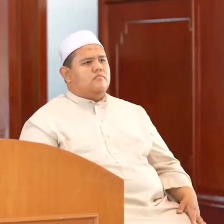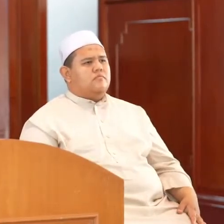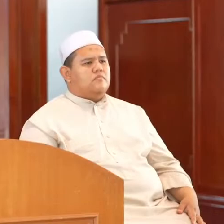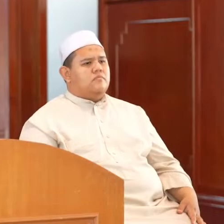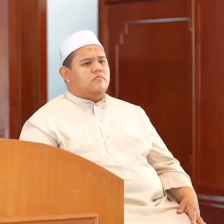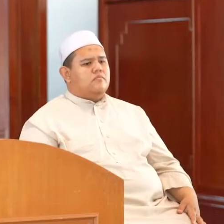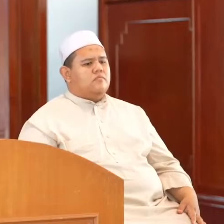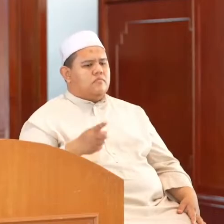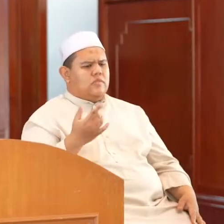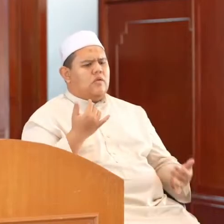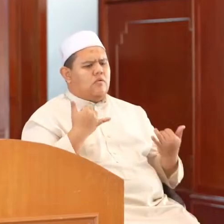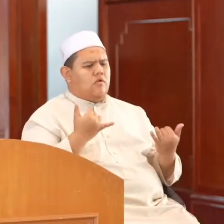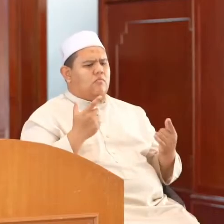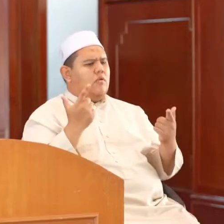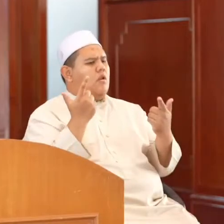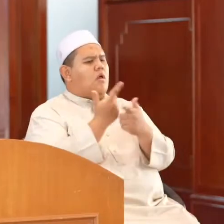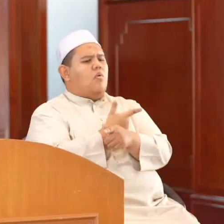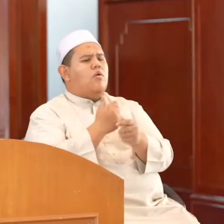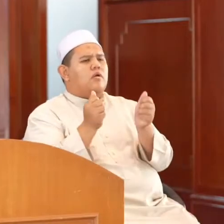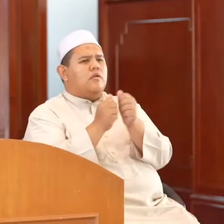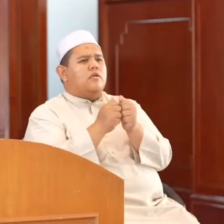Sekarang ni awak berlawan dengan siapa?